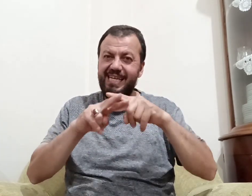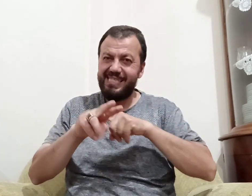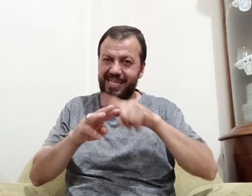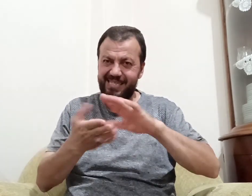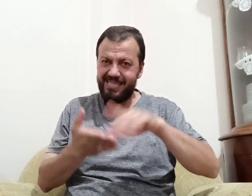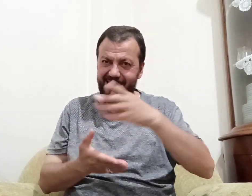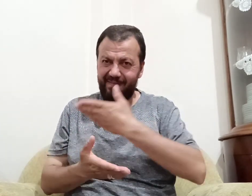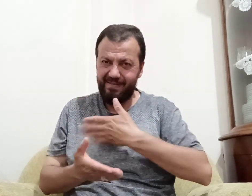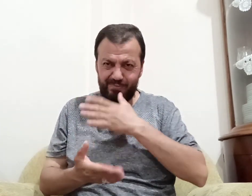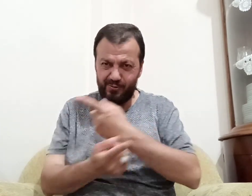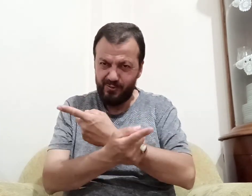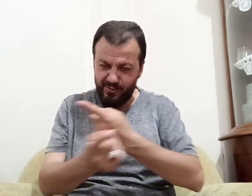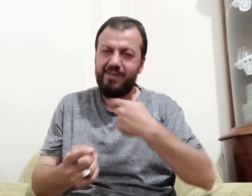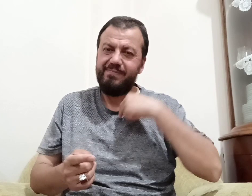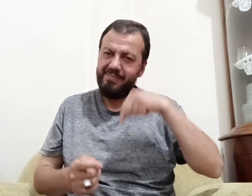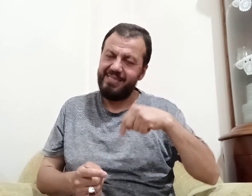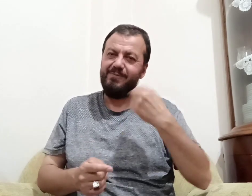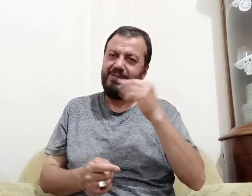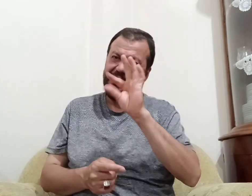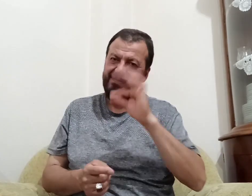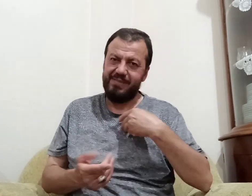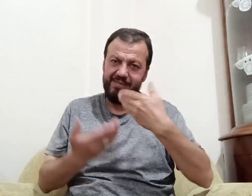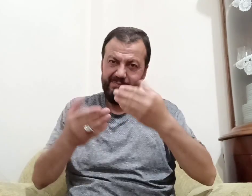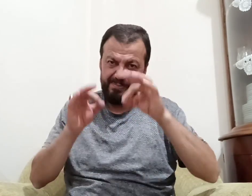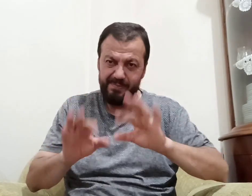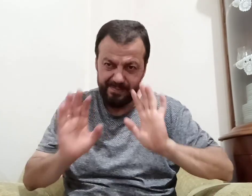Bugün sizlere bir hikaye anlatacağız.